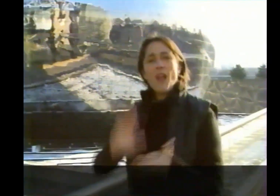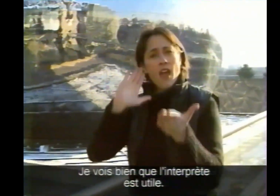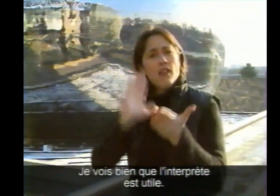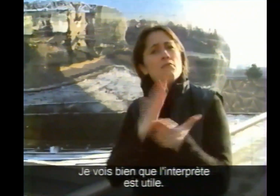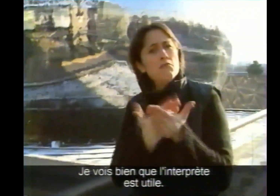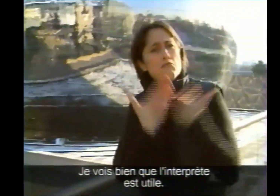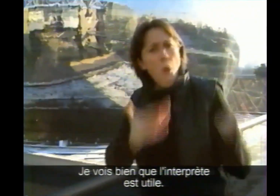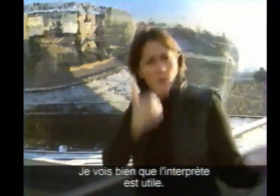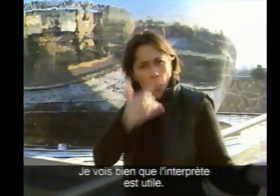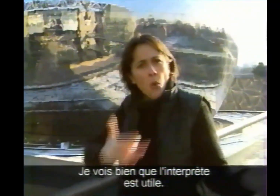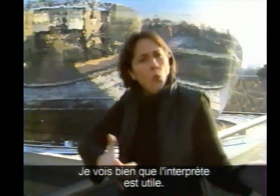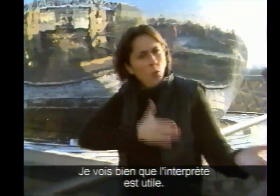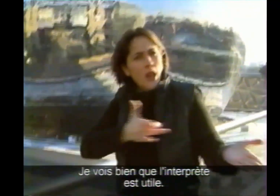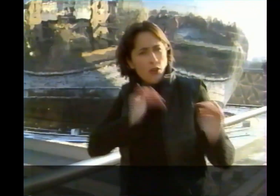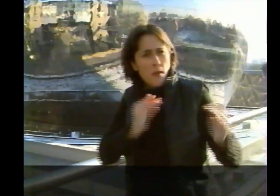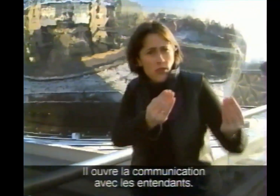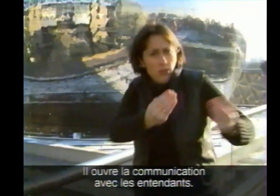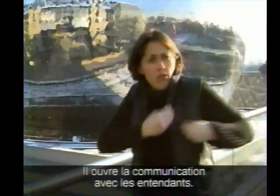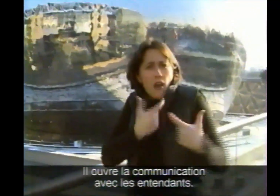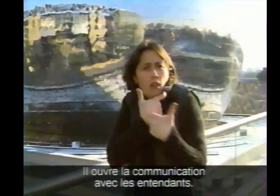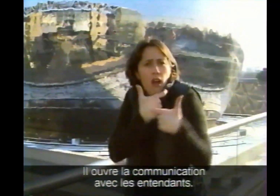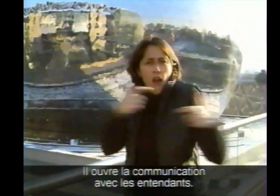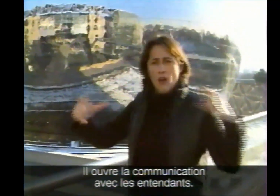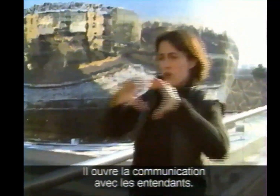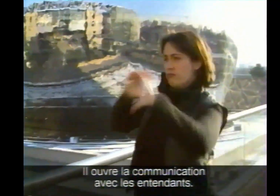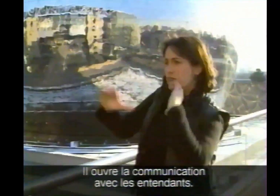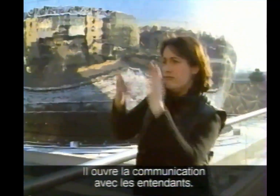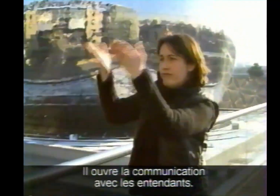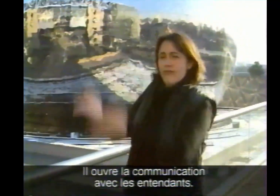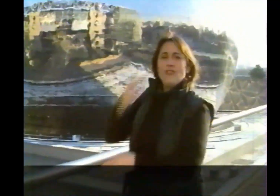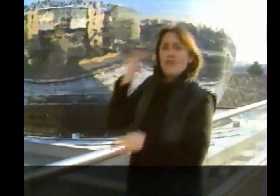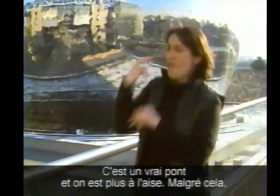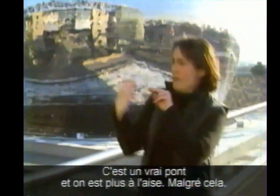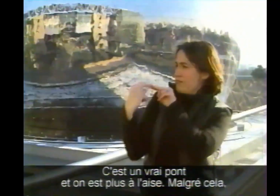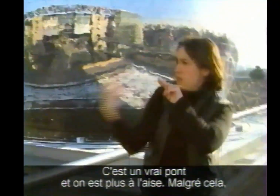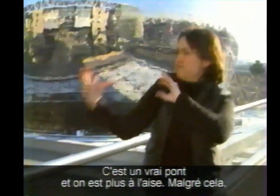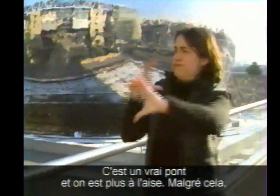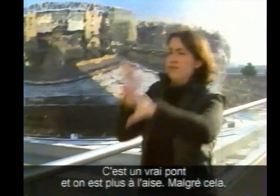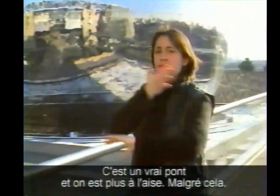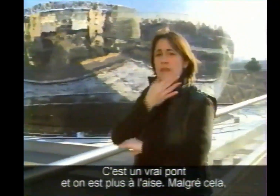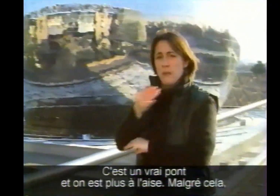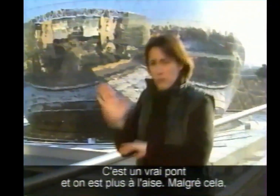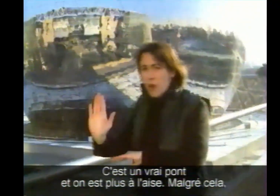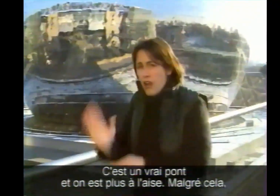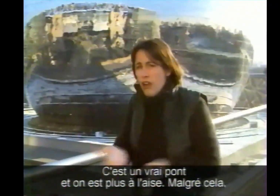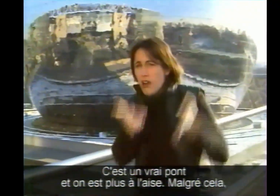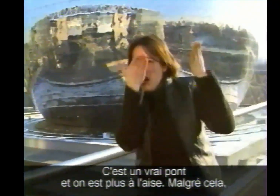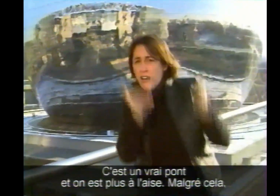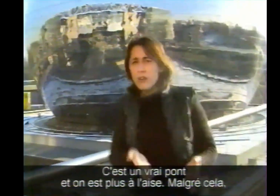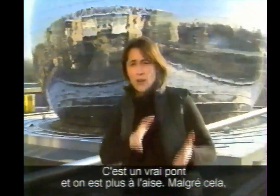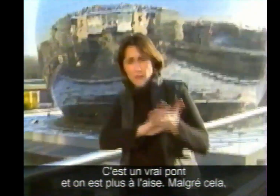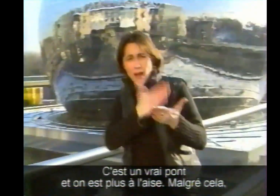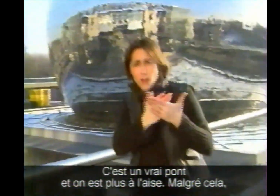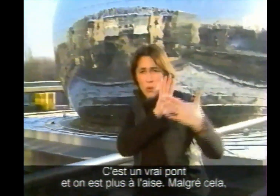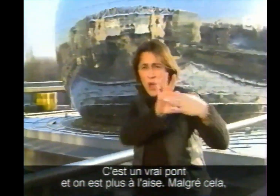Je vois bien que l'interprète est utile. Il ouvre la communication avec les entendants, c'est un vrai pont et on est plus à l'aise. Mais malgré cela,